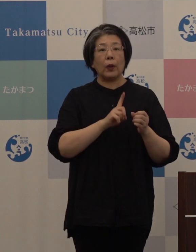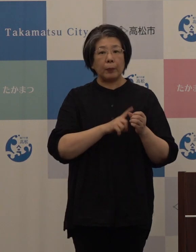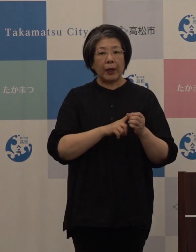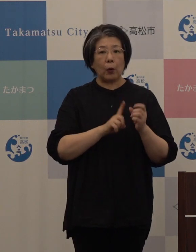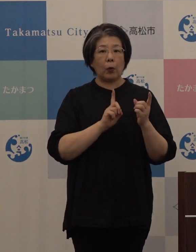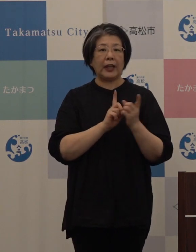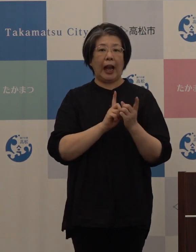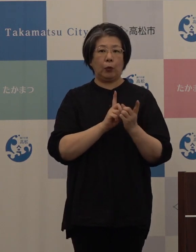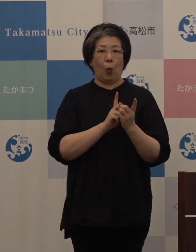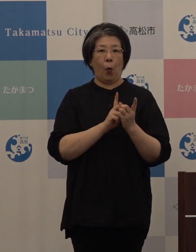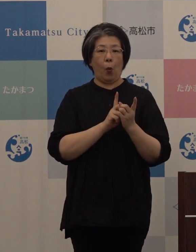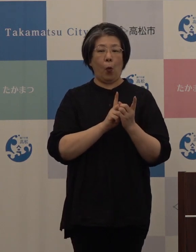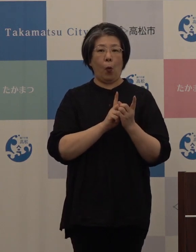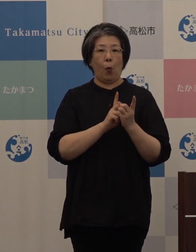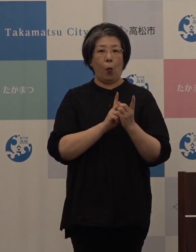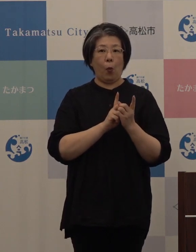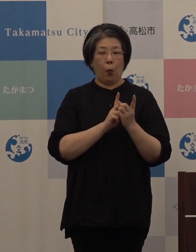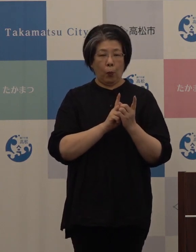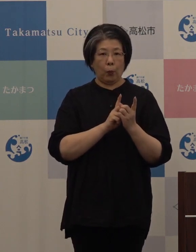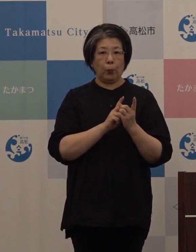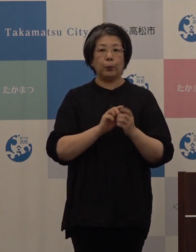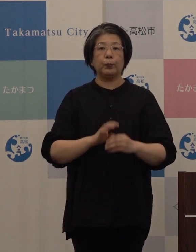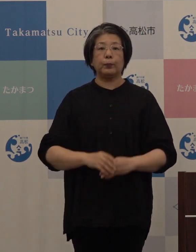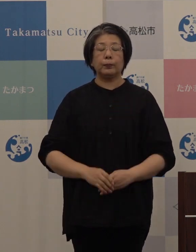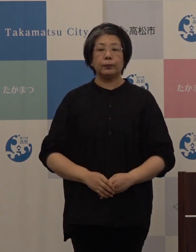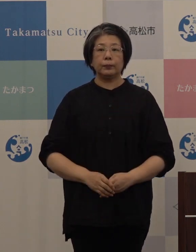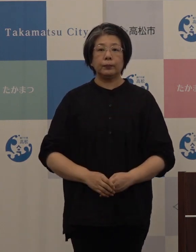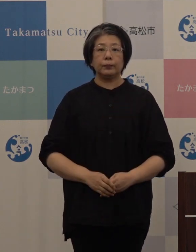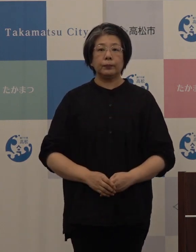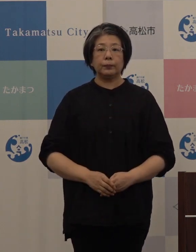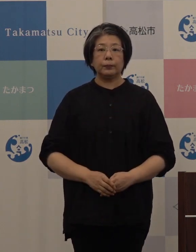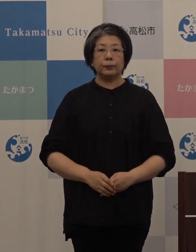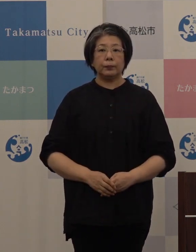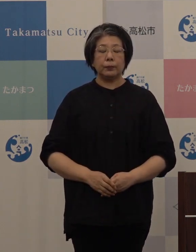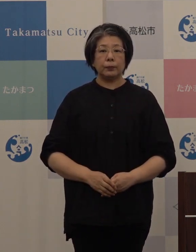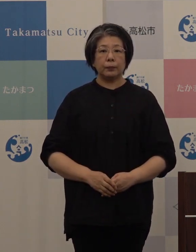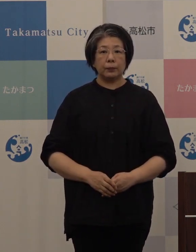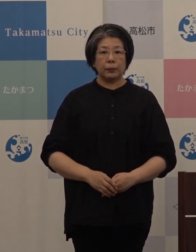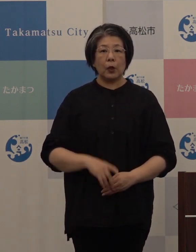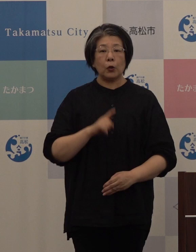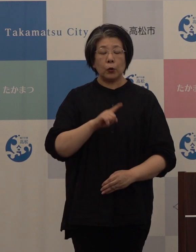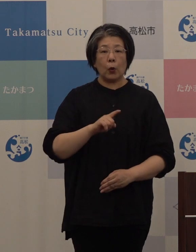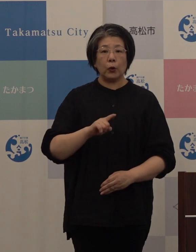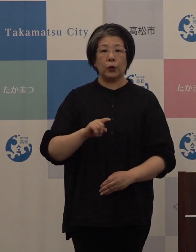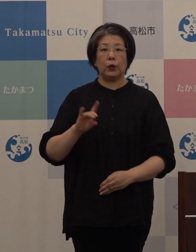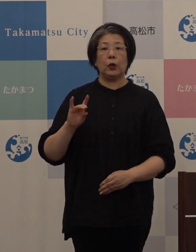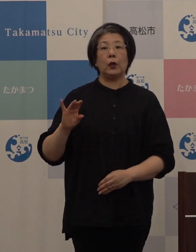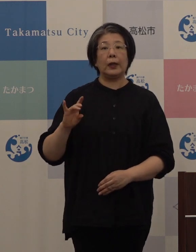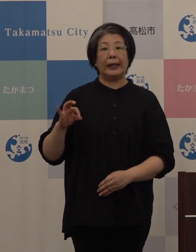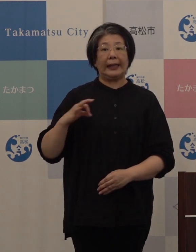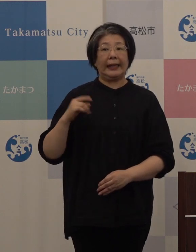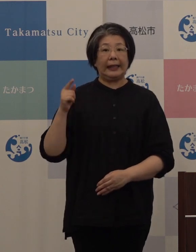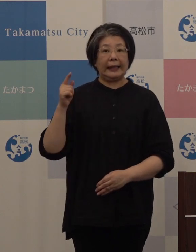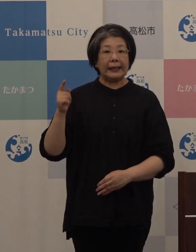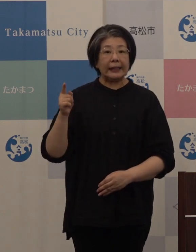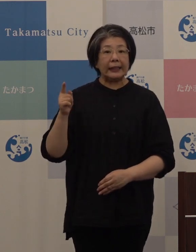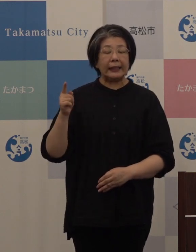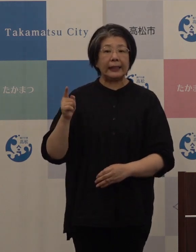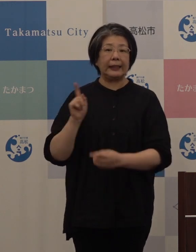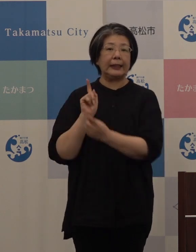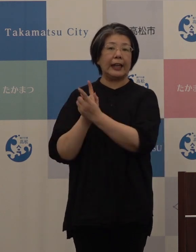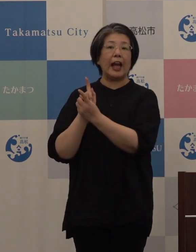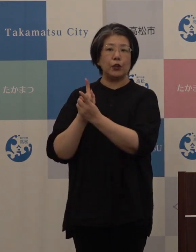いなのかな、まあ、結局はお聞きしたいことなんですけど、まあ、その茂木市議に対する何らか の、 その処罰な